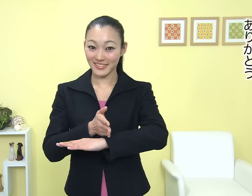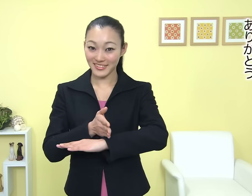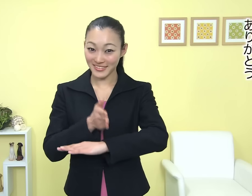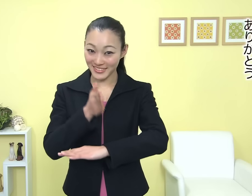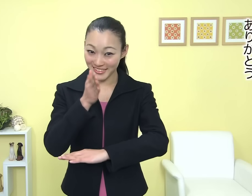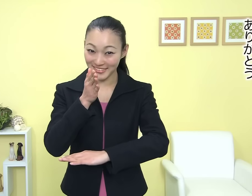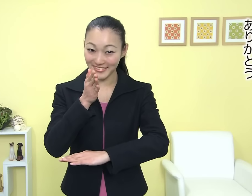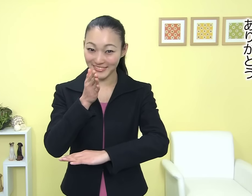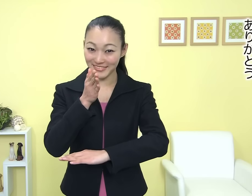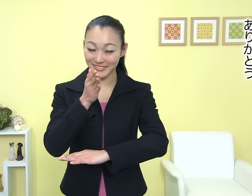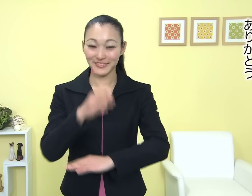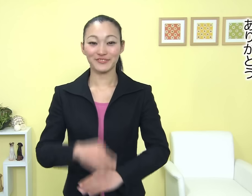ありがとう。